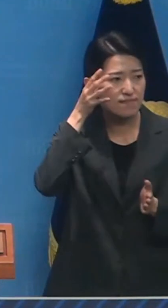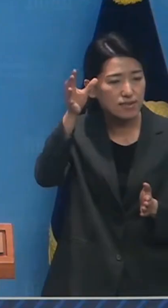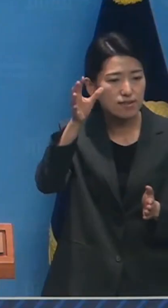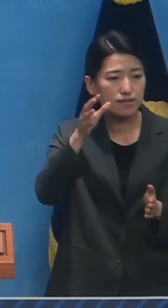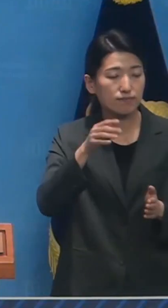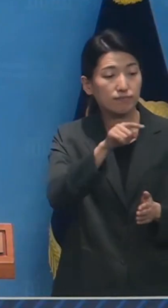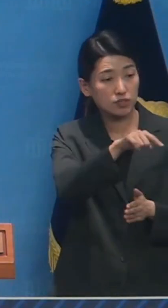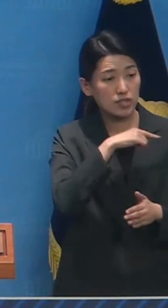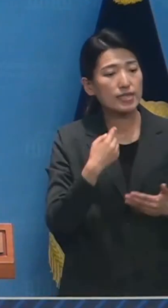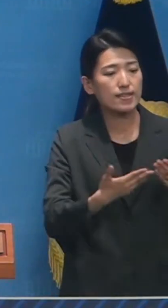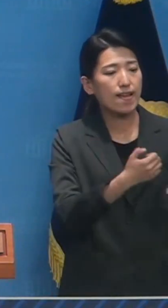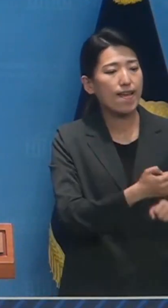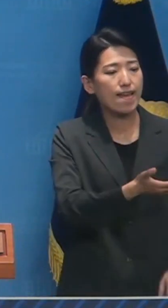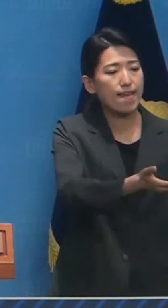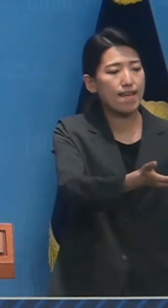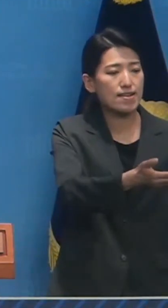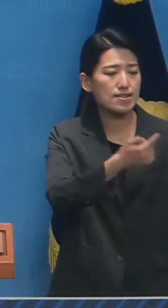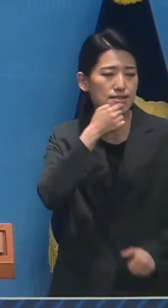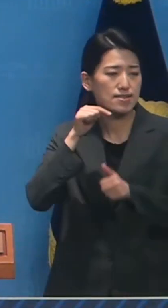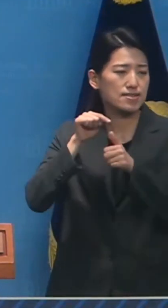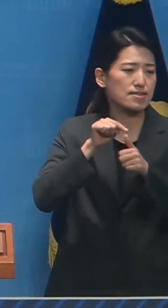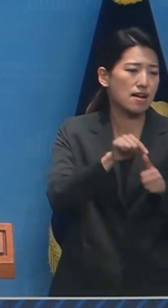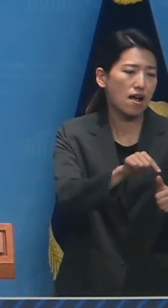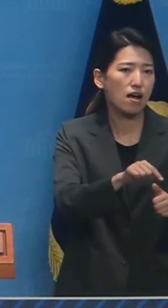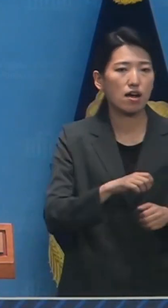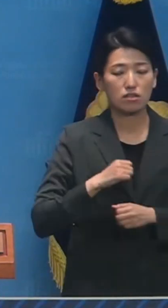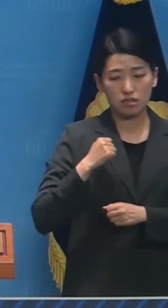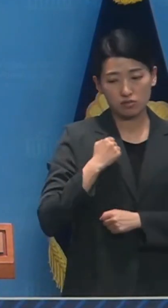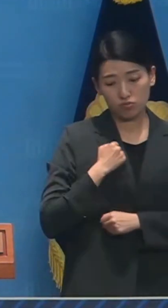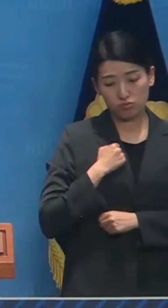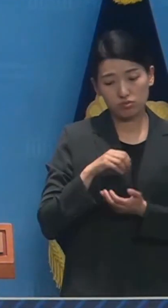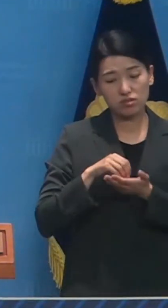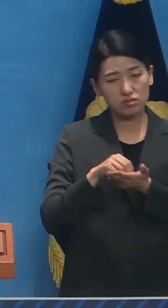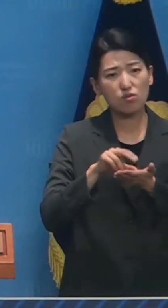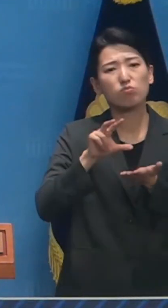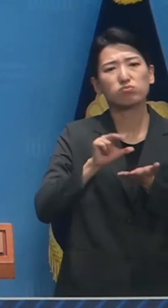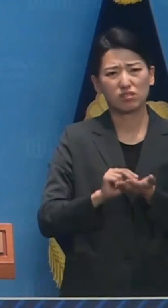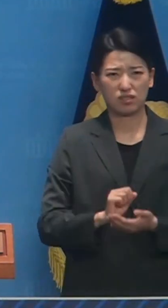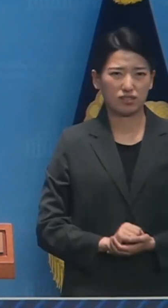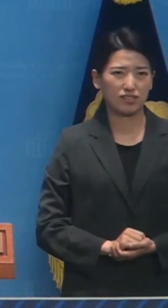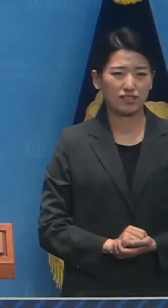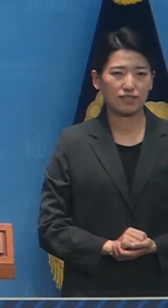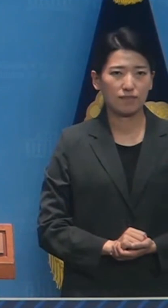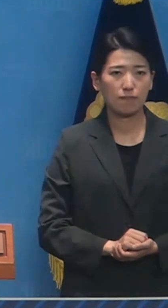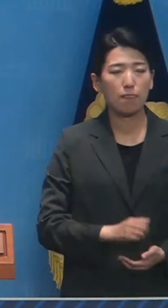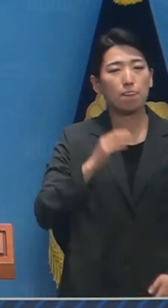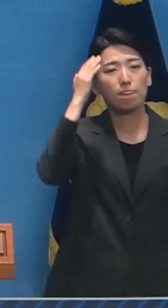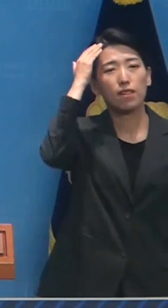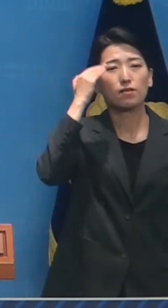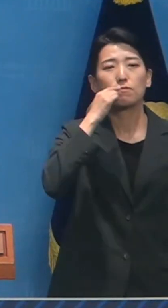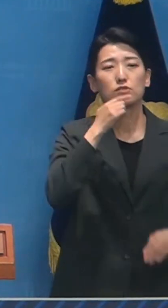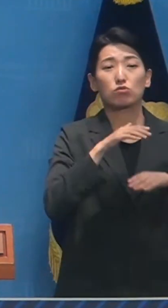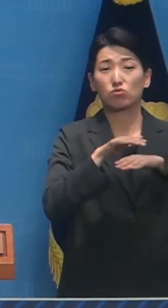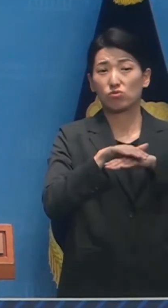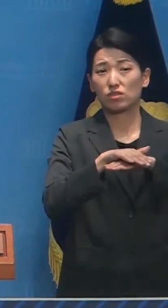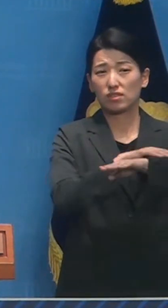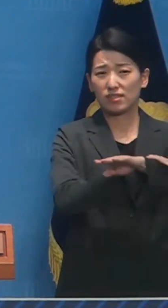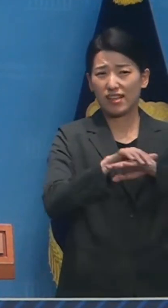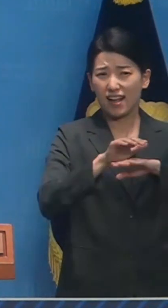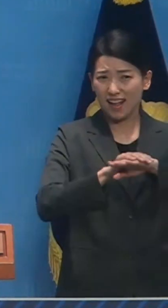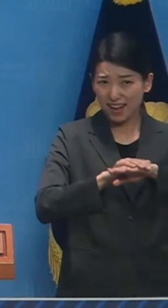누군가의 희생만을 강요하는 병영 문화를 걷어내어 K민주주의가 세계로